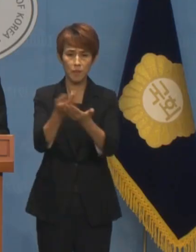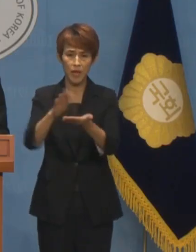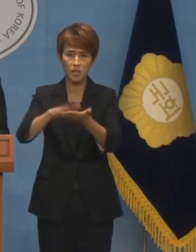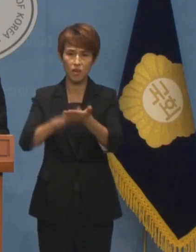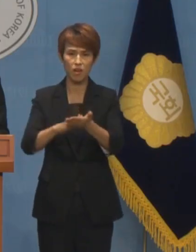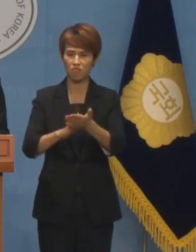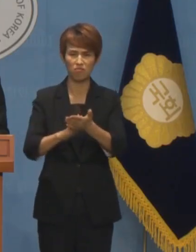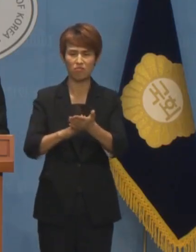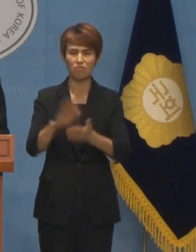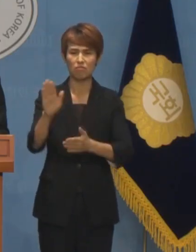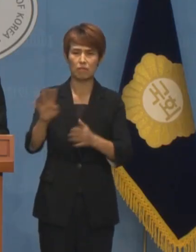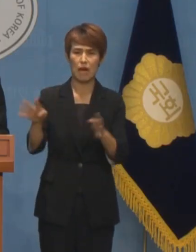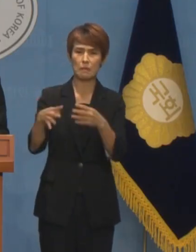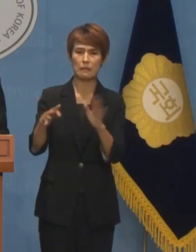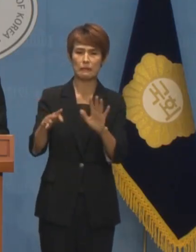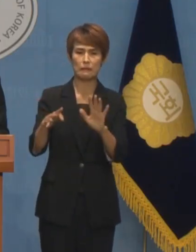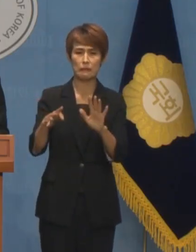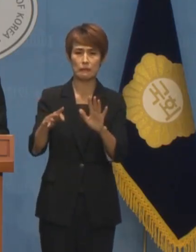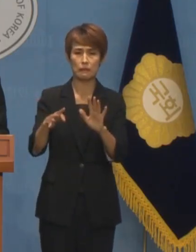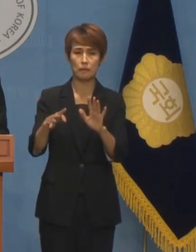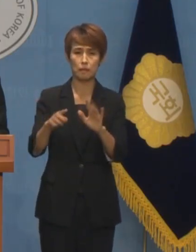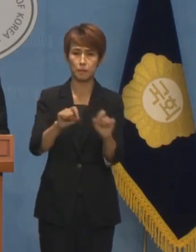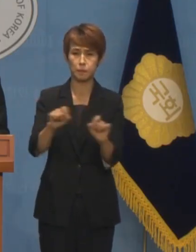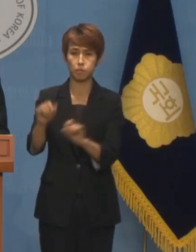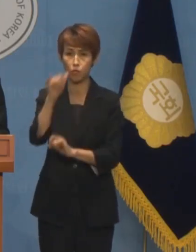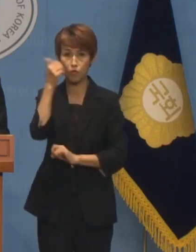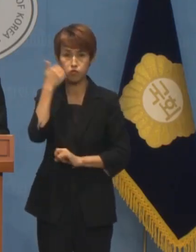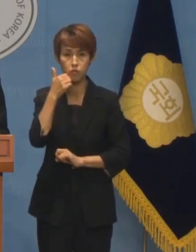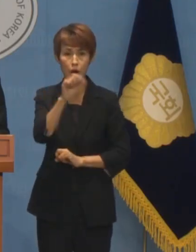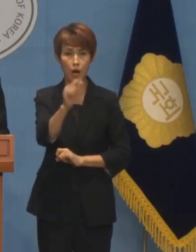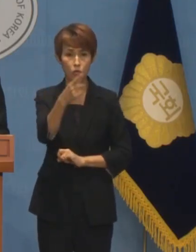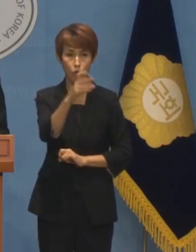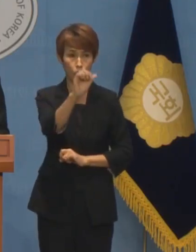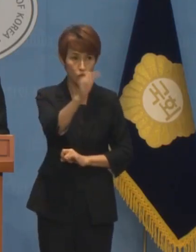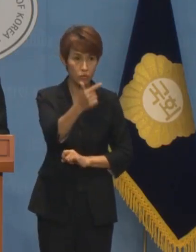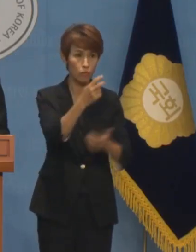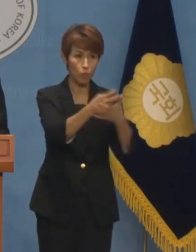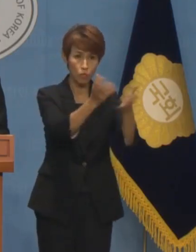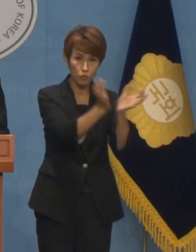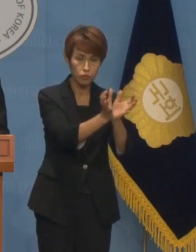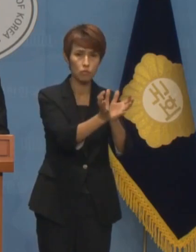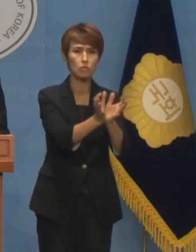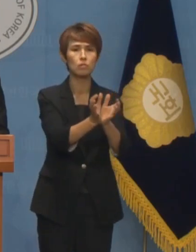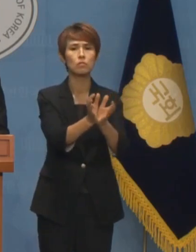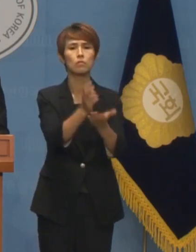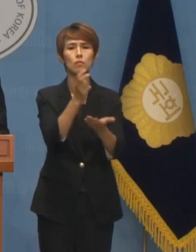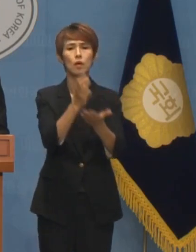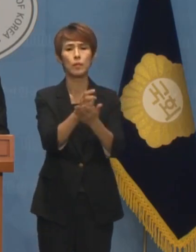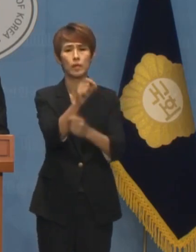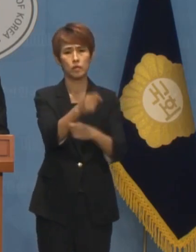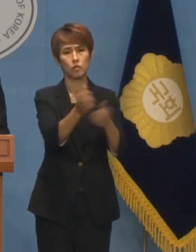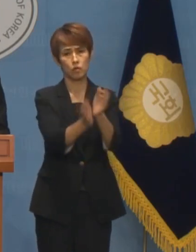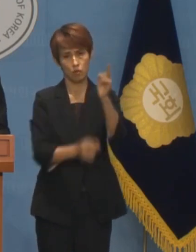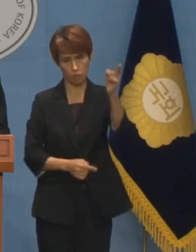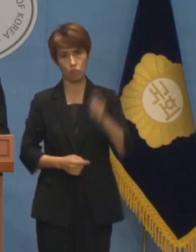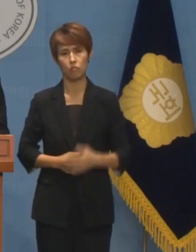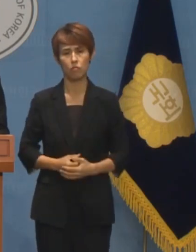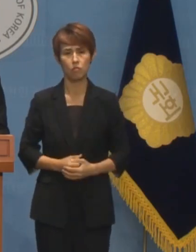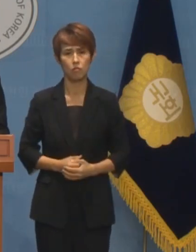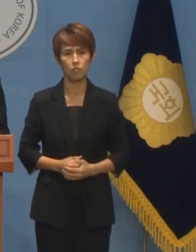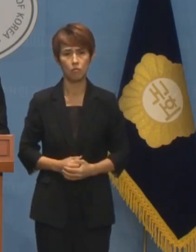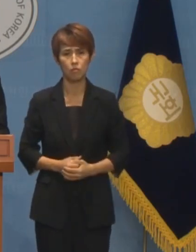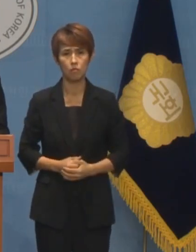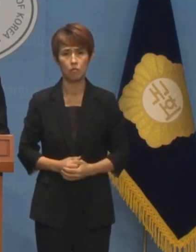제동을 걸고 합의안 도출에 실패하도록 만든 것은 한동훈 법무부와 법원행정처였습니다.